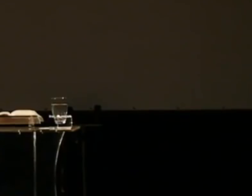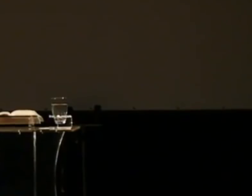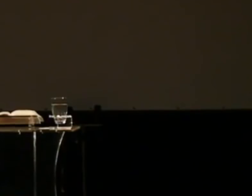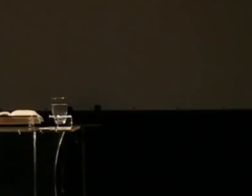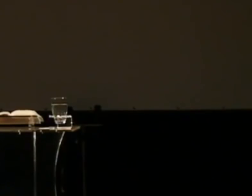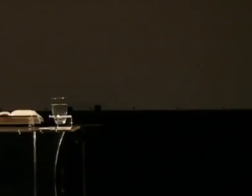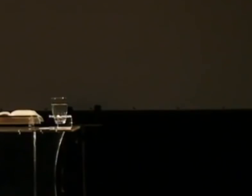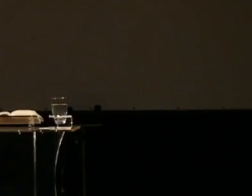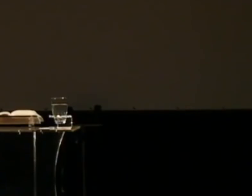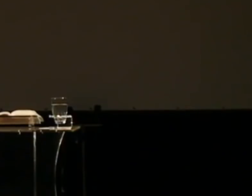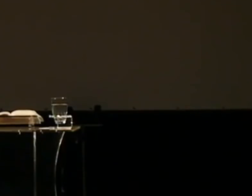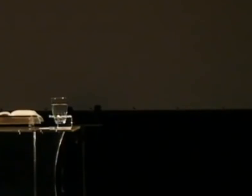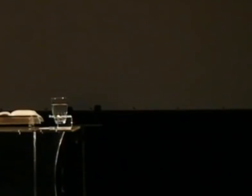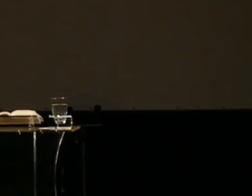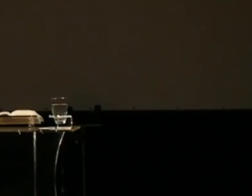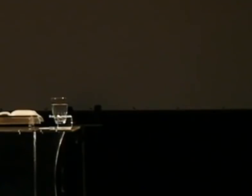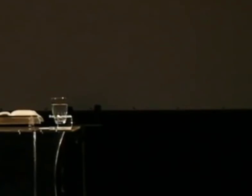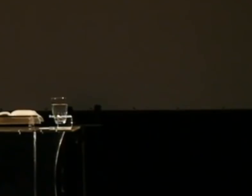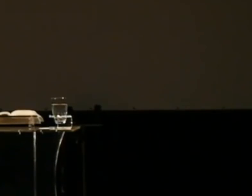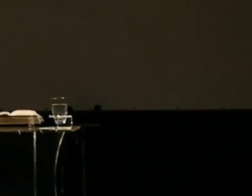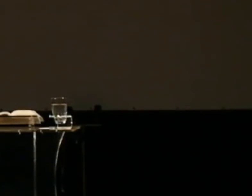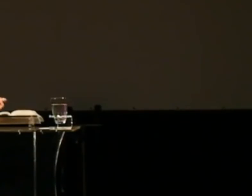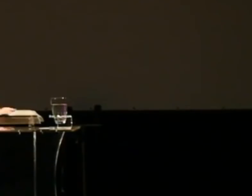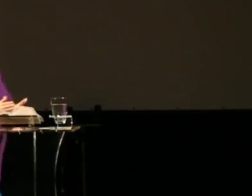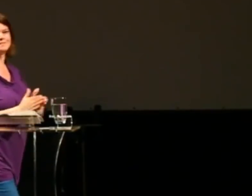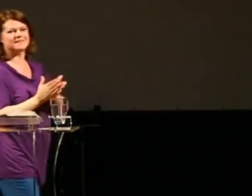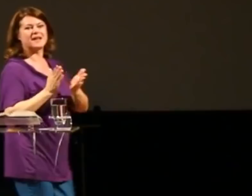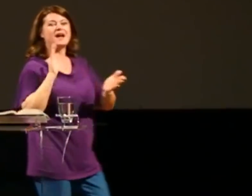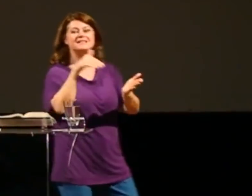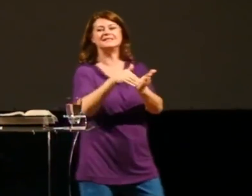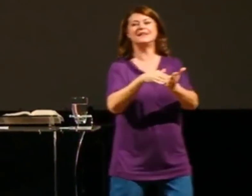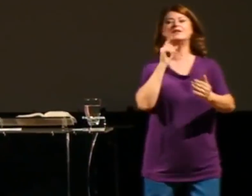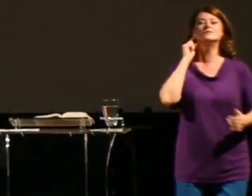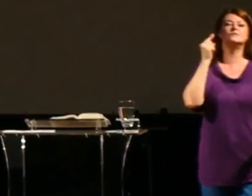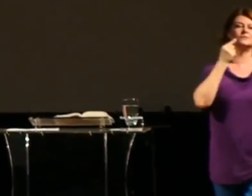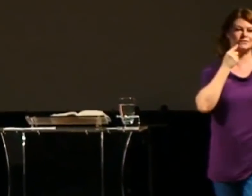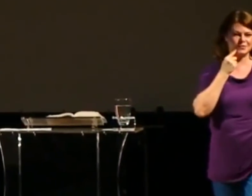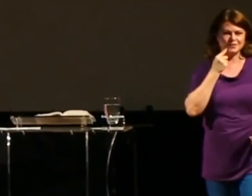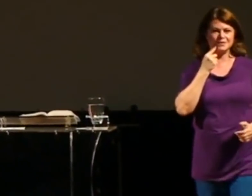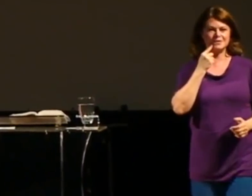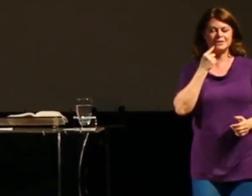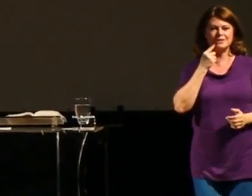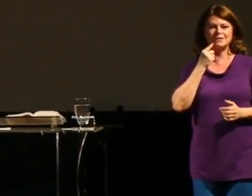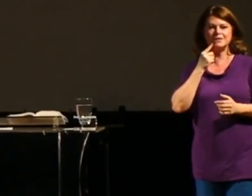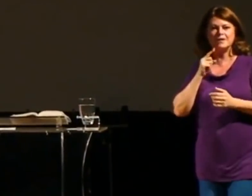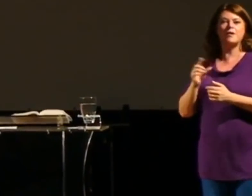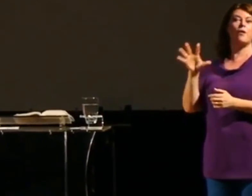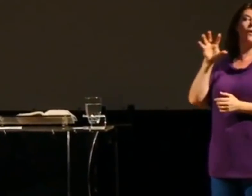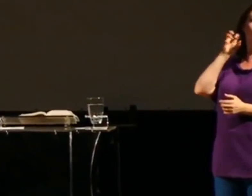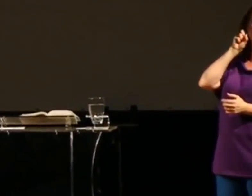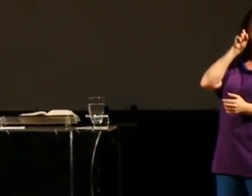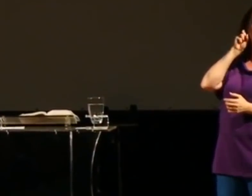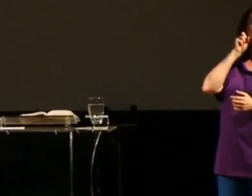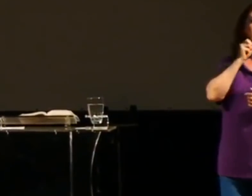tudo muito bem. Ele faz até o surdo falar e o